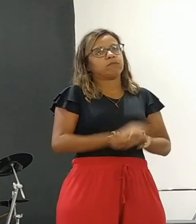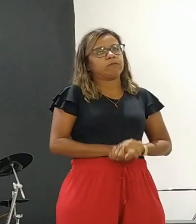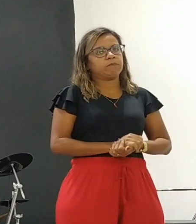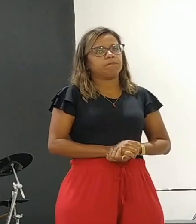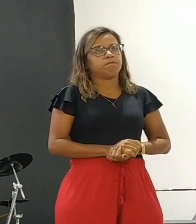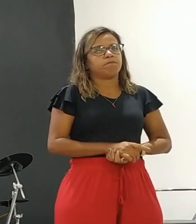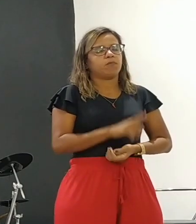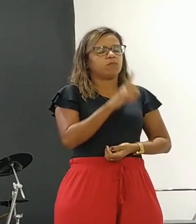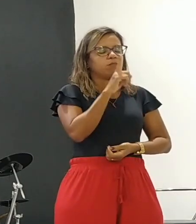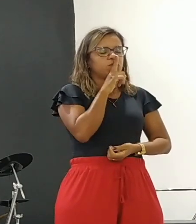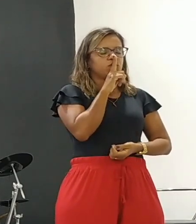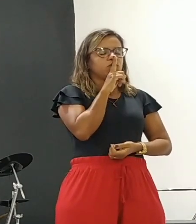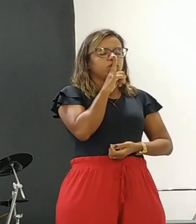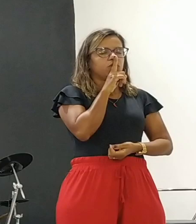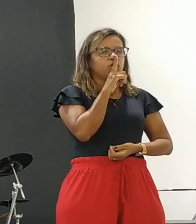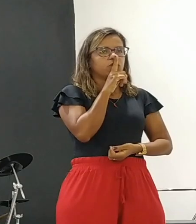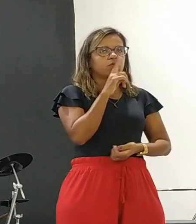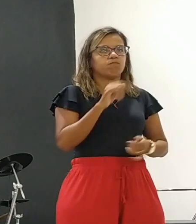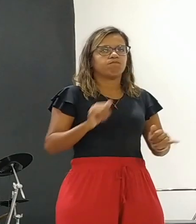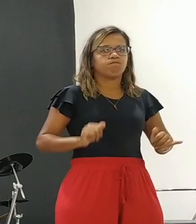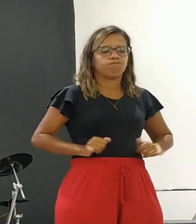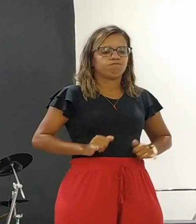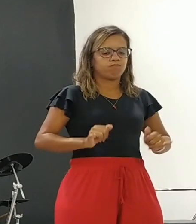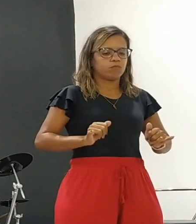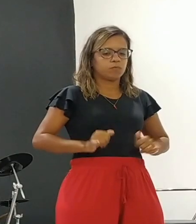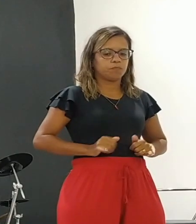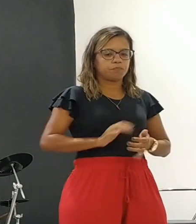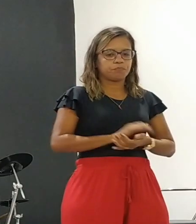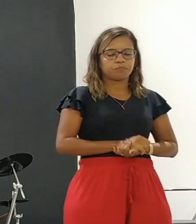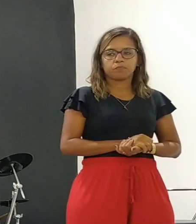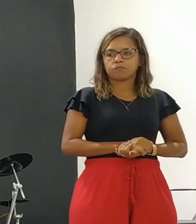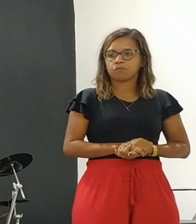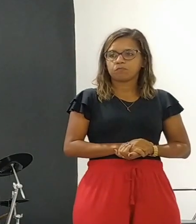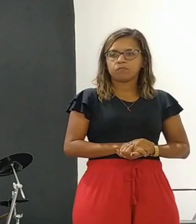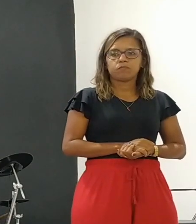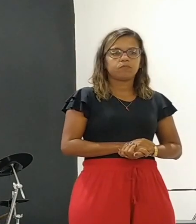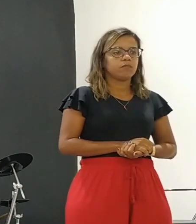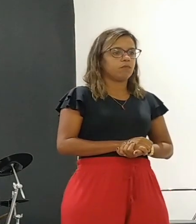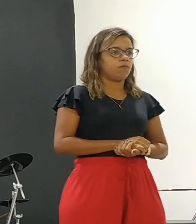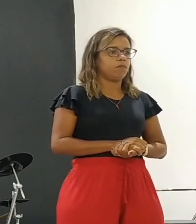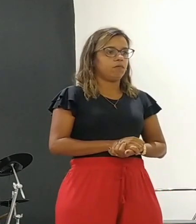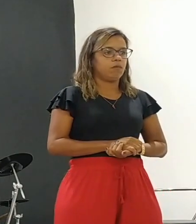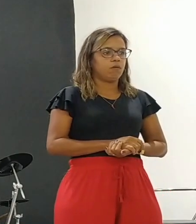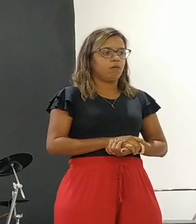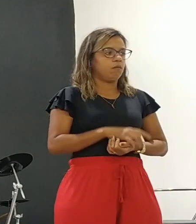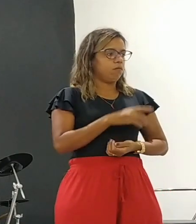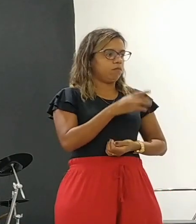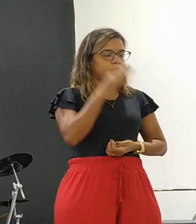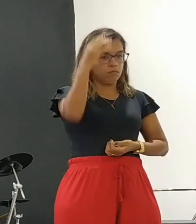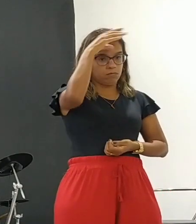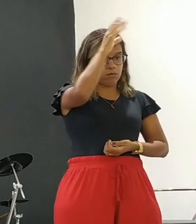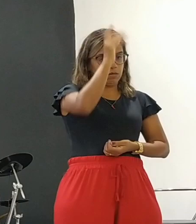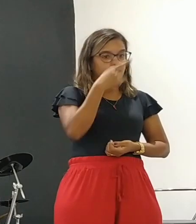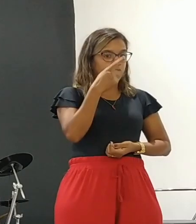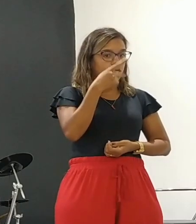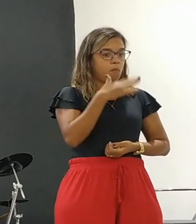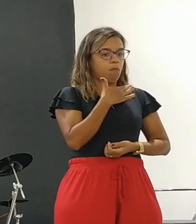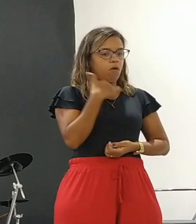assim ele não abriu a sua boca. Jesus, como o irmão já falou aqui hoje, o diácono Cleiton, morreu